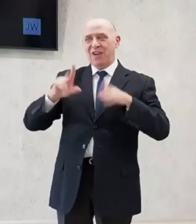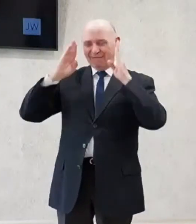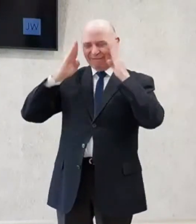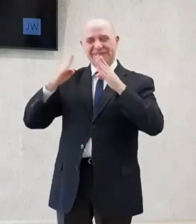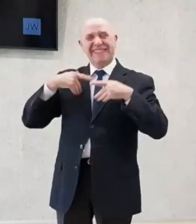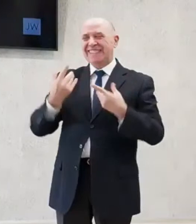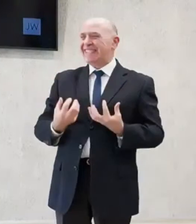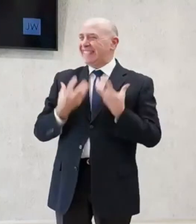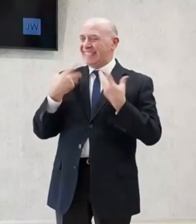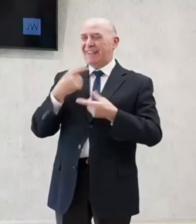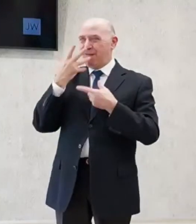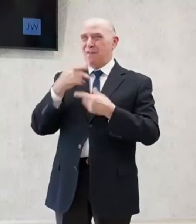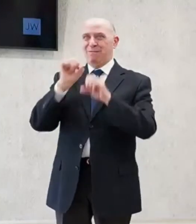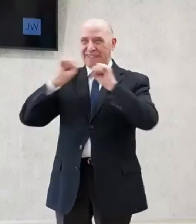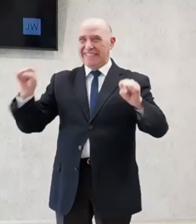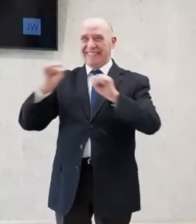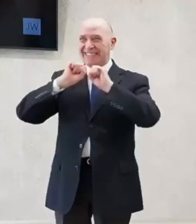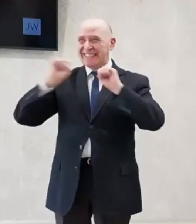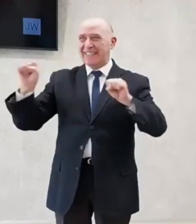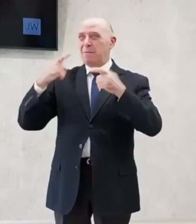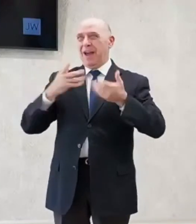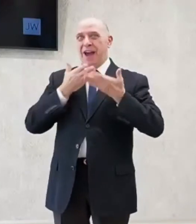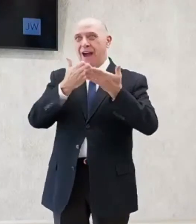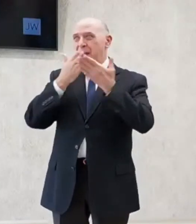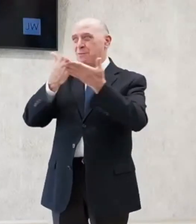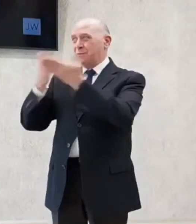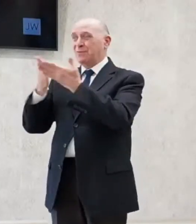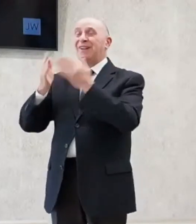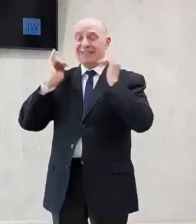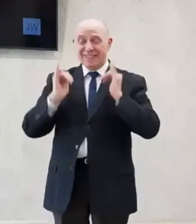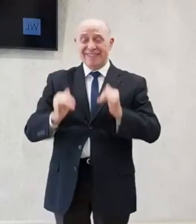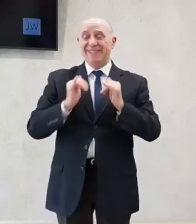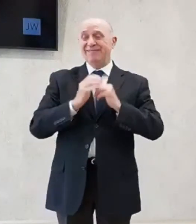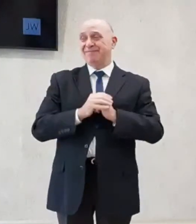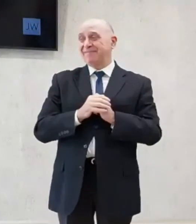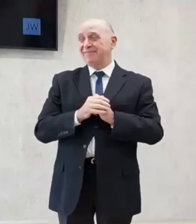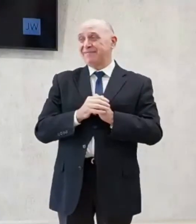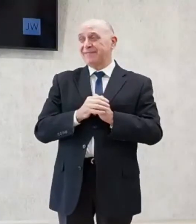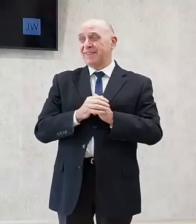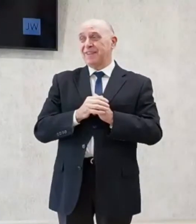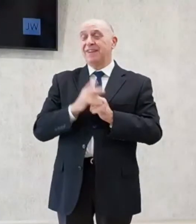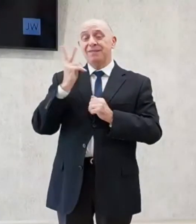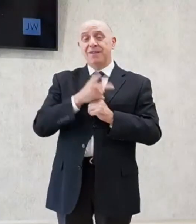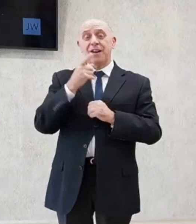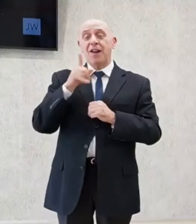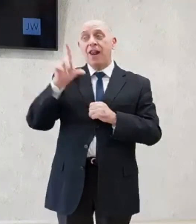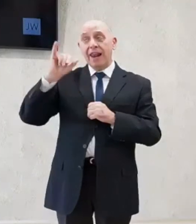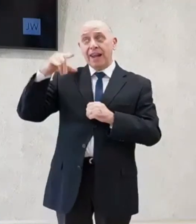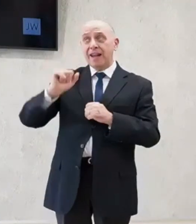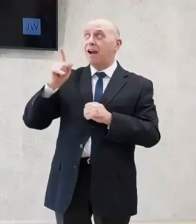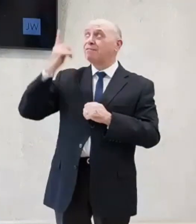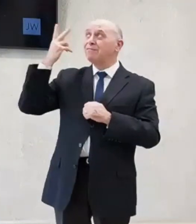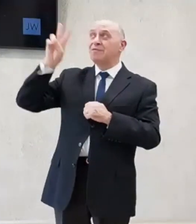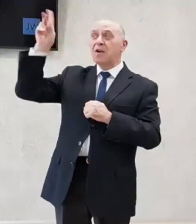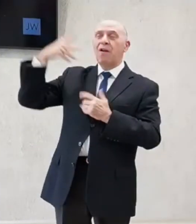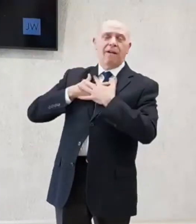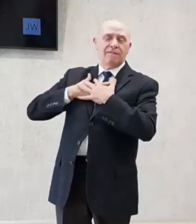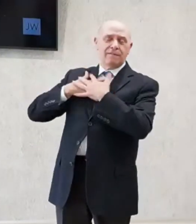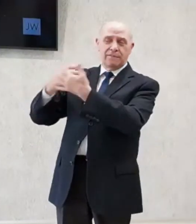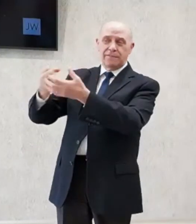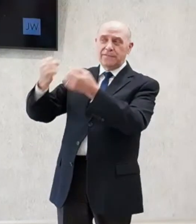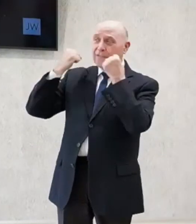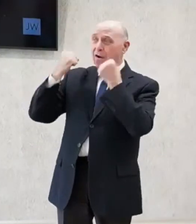aiutare altri tanto era suo amore per il nostro Dio geo e per il prossimo che nel voler sostenere